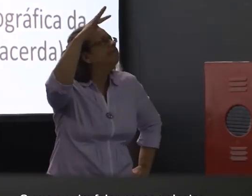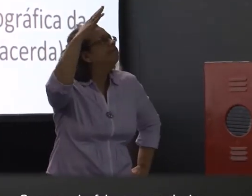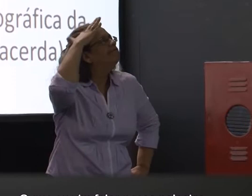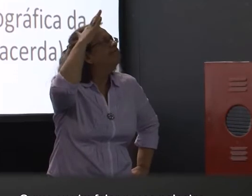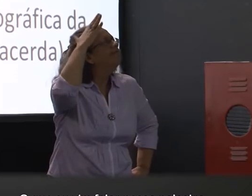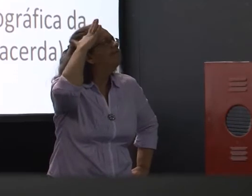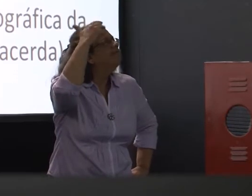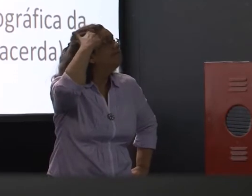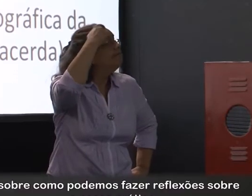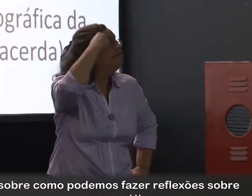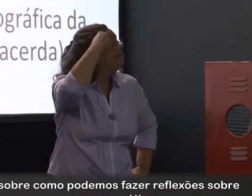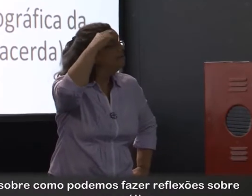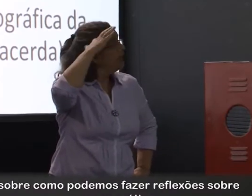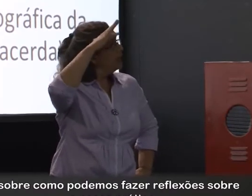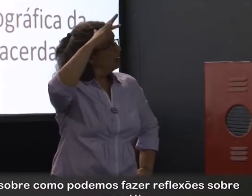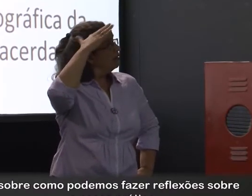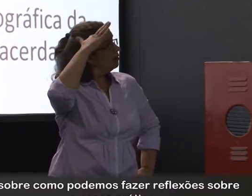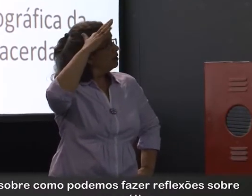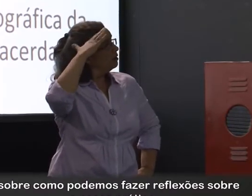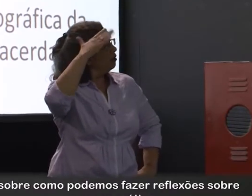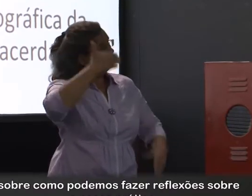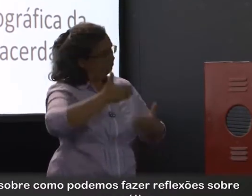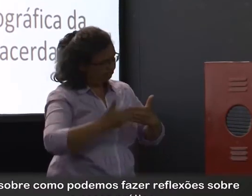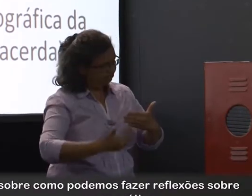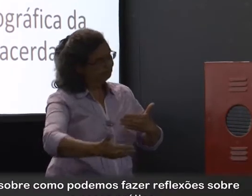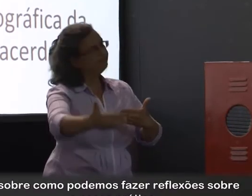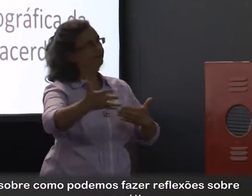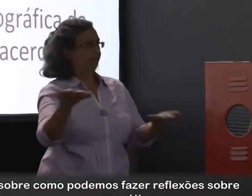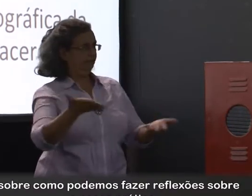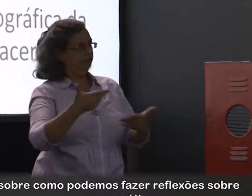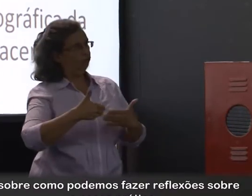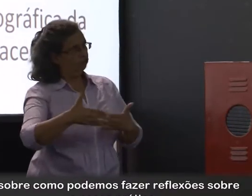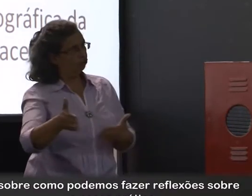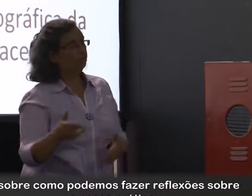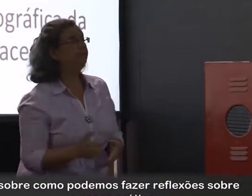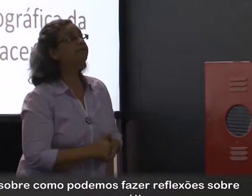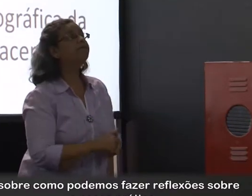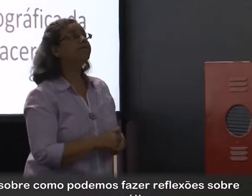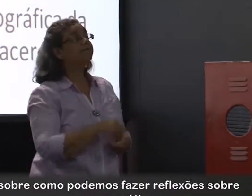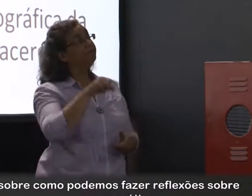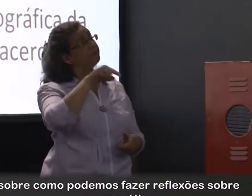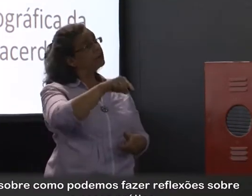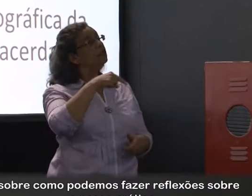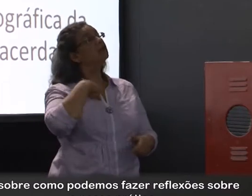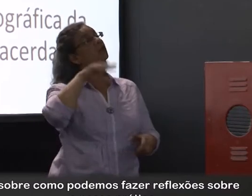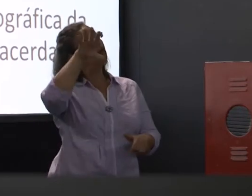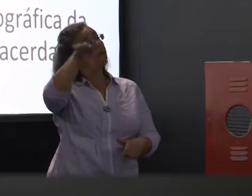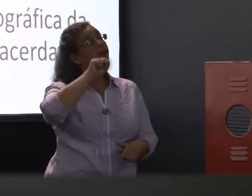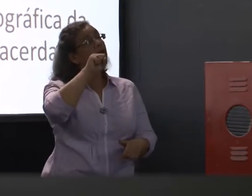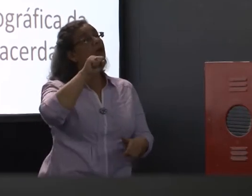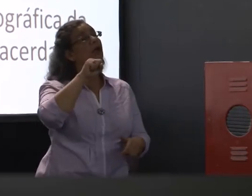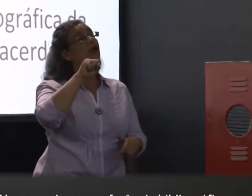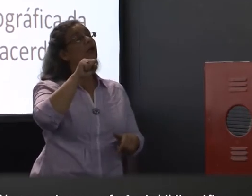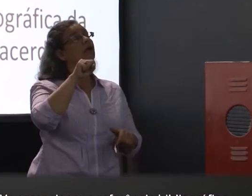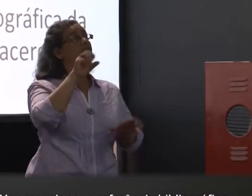sobre como nós podemos fazer reflexões, né, sobre esse assunto, sobre a nossa prática. E aí